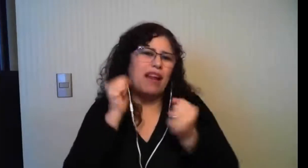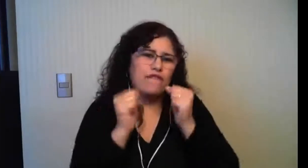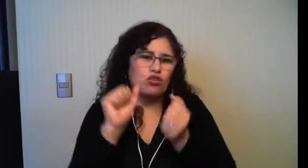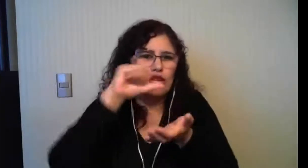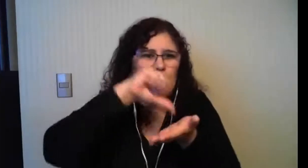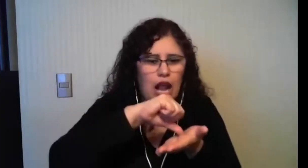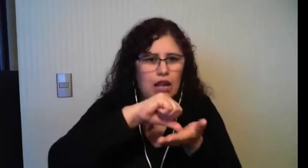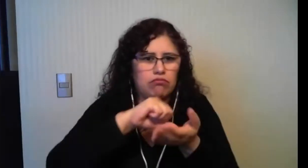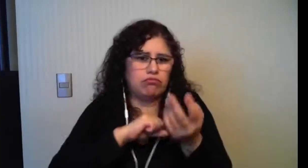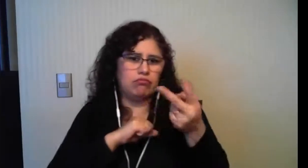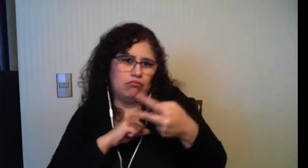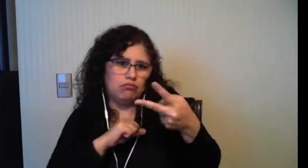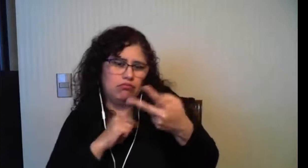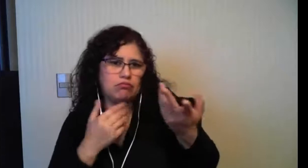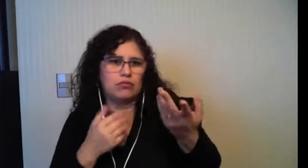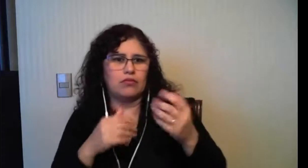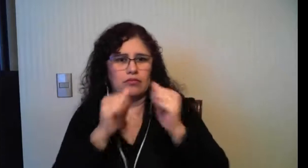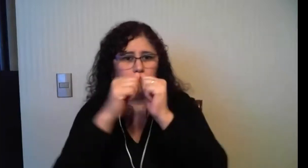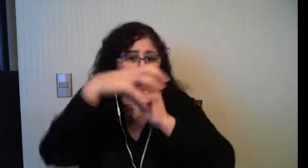médula espinal o encéfalo.